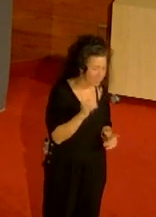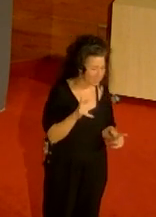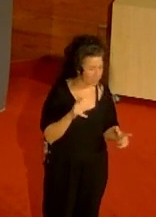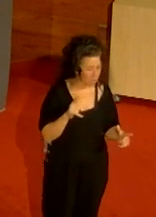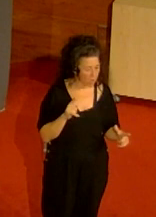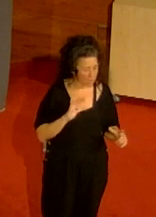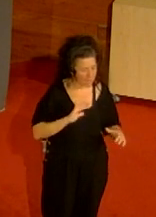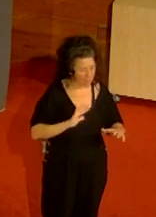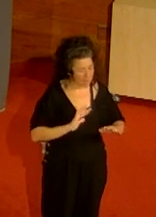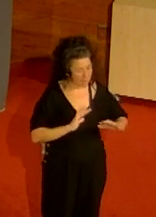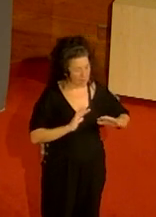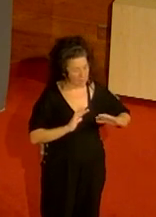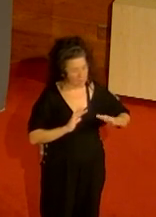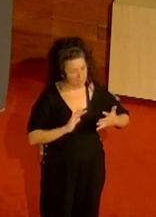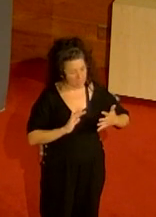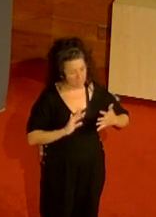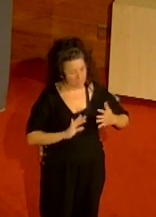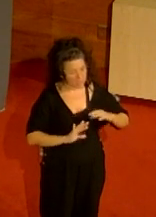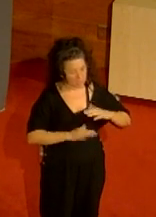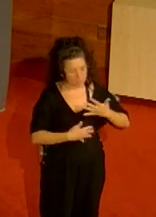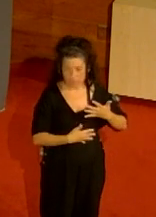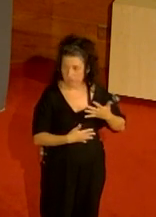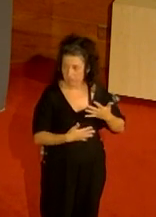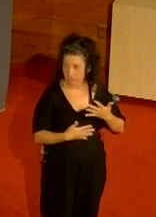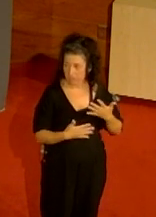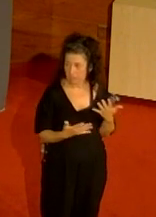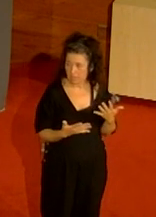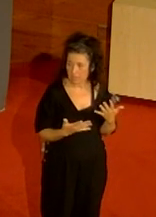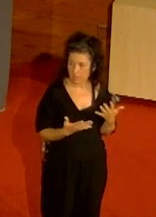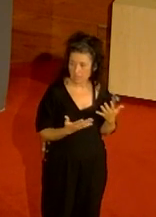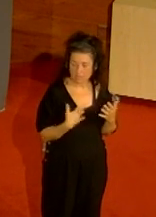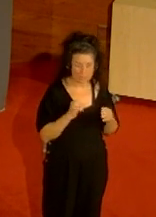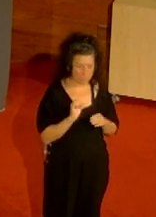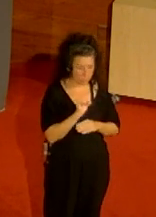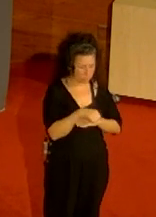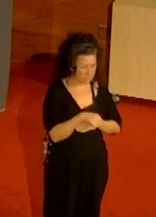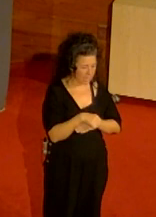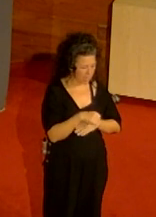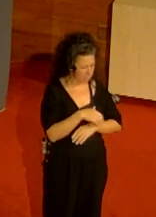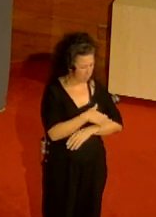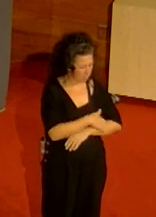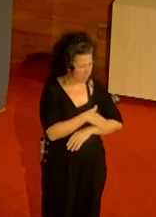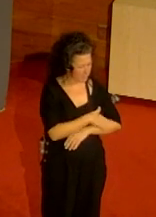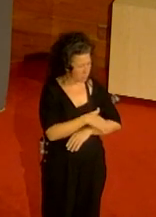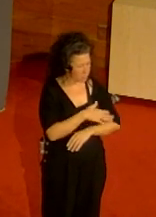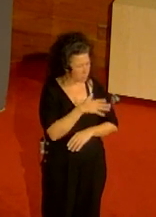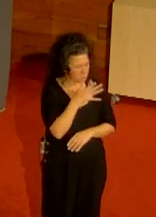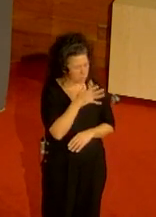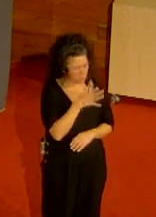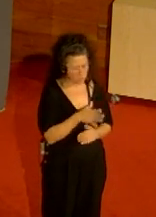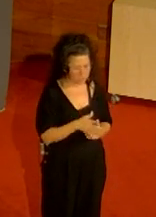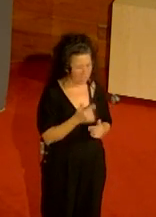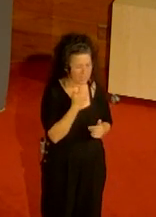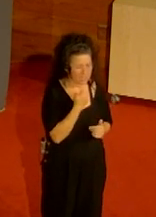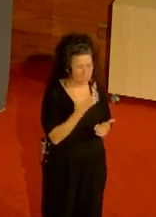y... O sea, el último punto, intentando superar lo que has dicho un poco, la presencia del Estado y tal. ¿Por qué no se cubre mucho lo que has dicho. O sea,